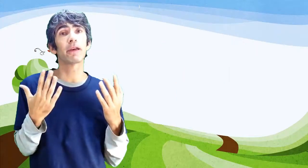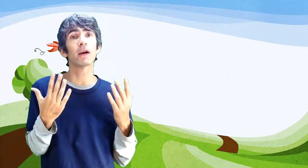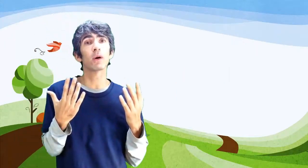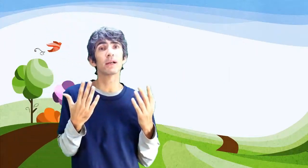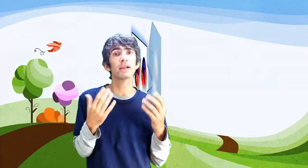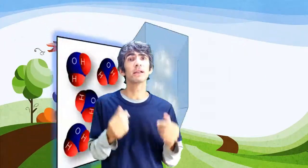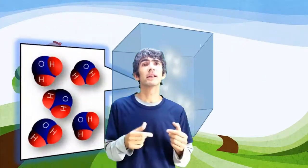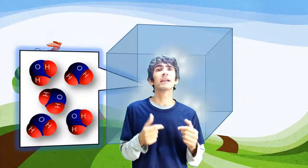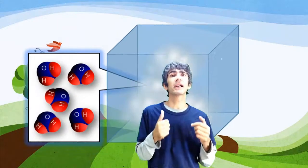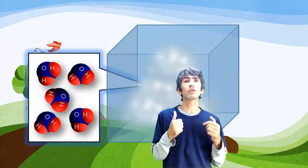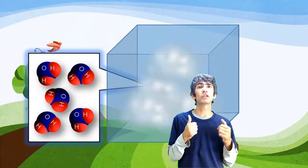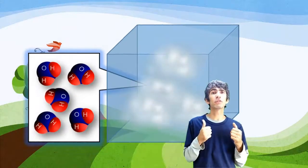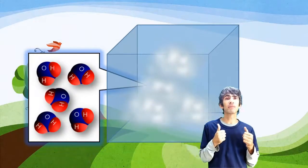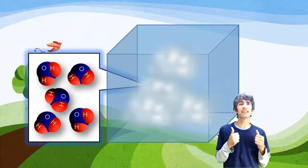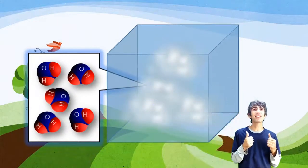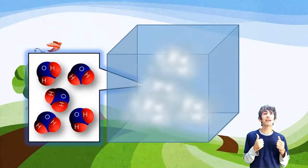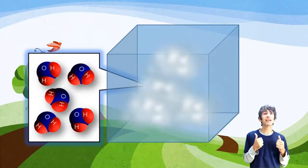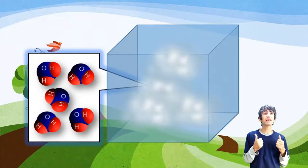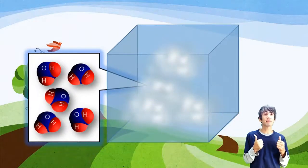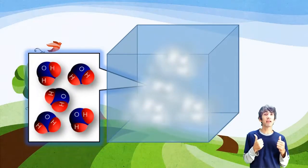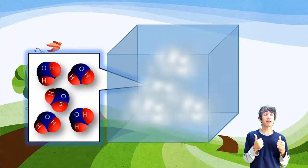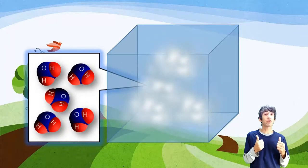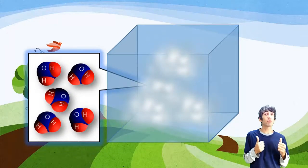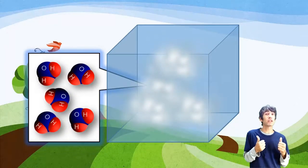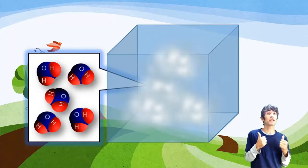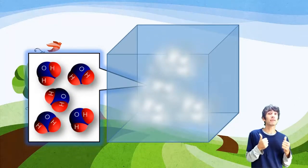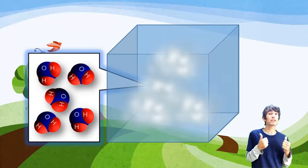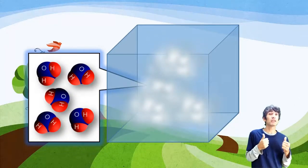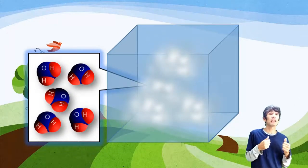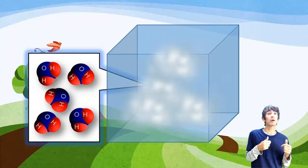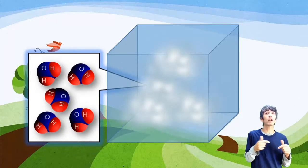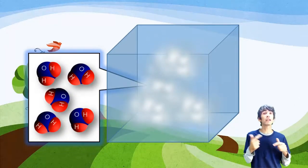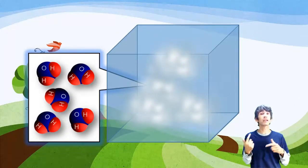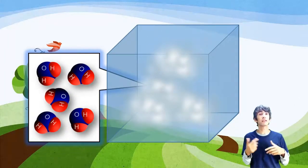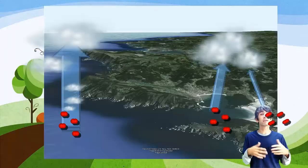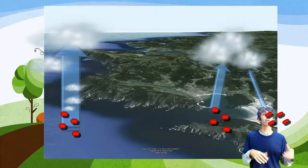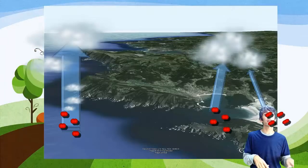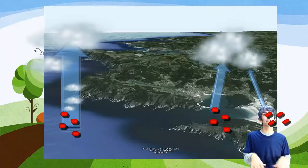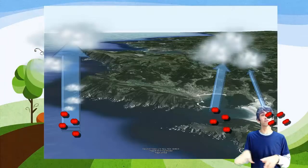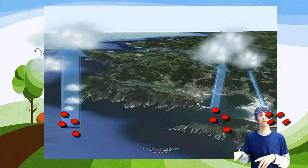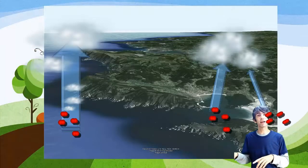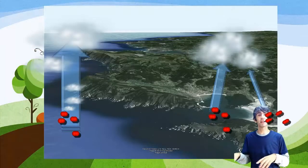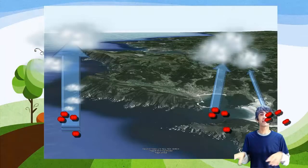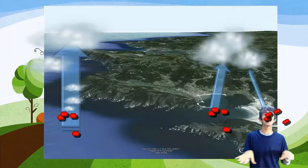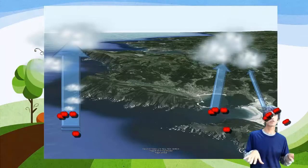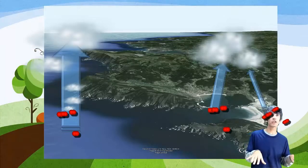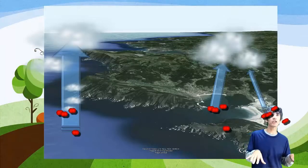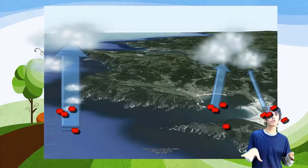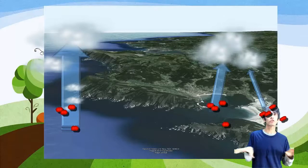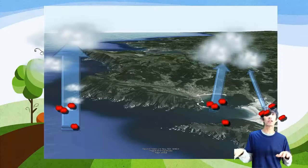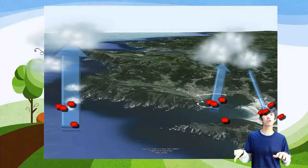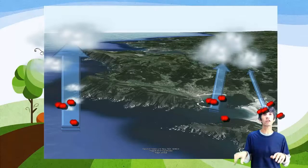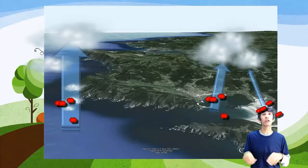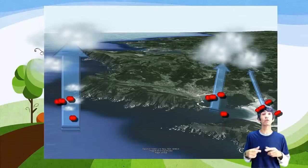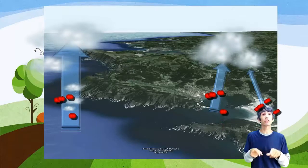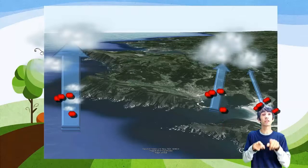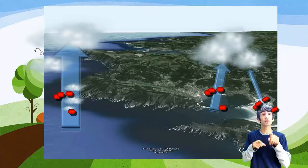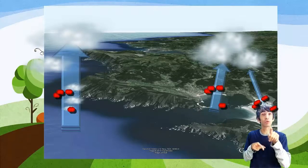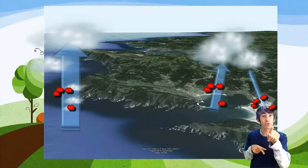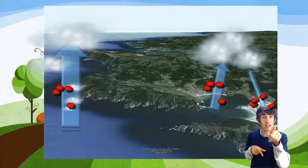agua que contiene una masa de aire determinada. Como ya sabes, el agua líquida se evapora desde los mares, los ríos, los lagos e incluso desde tu ducha.